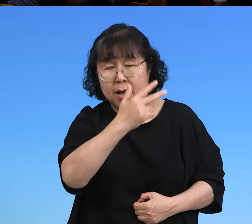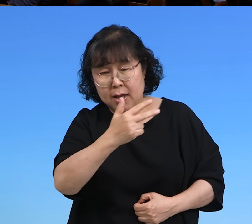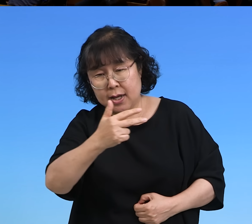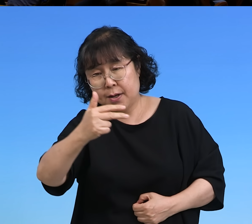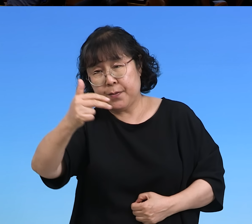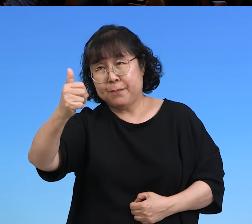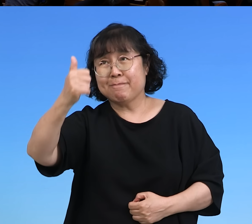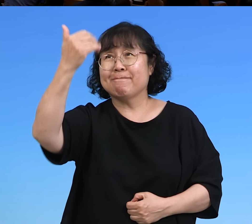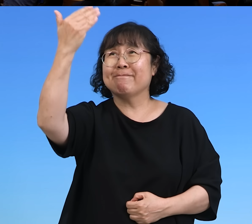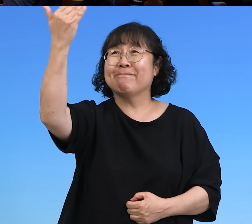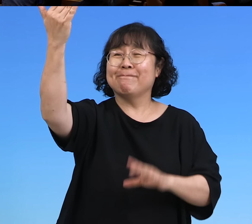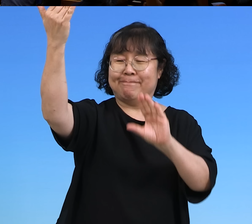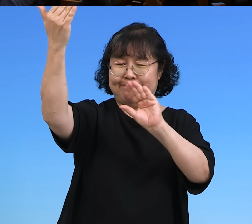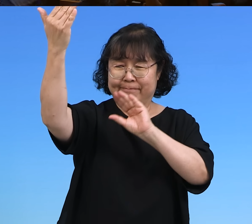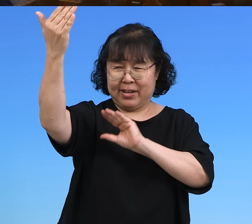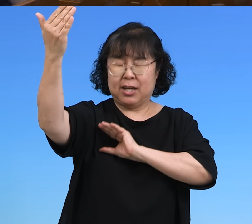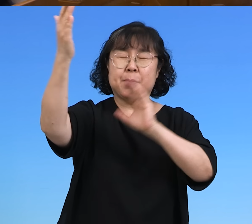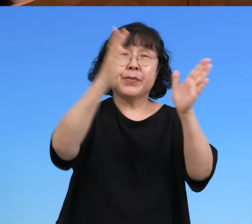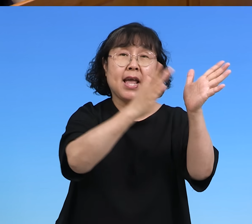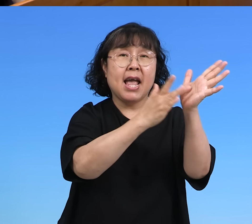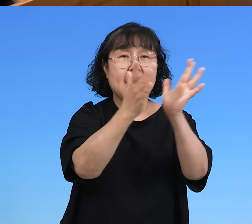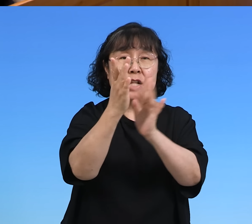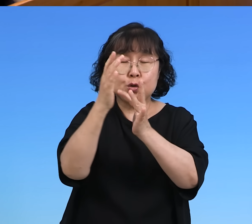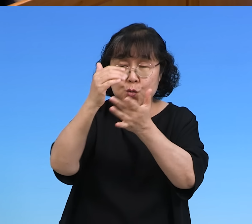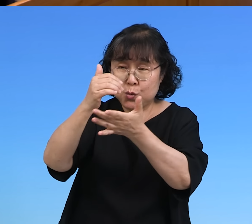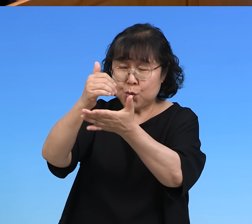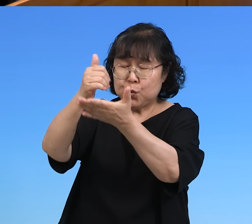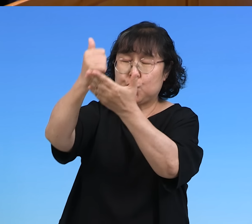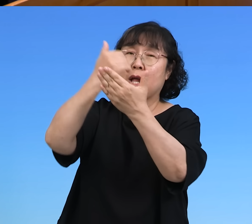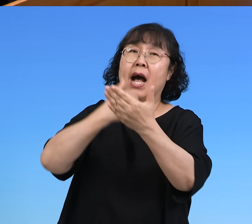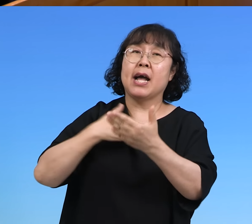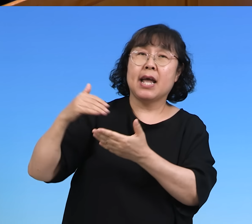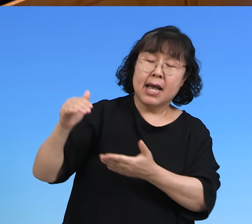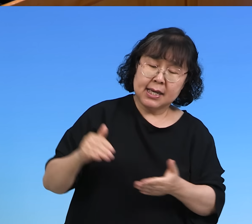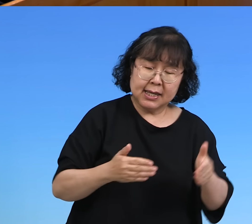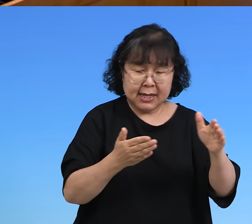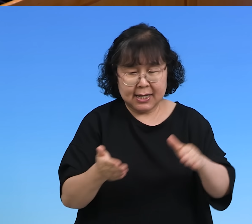겸손히 고백합니다. 나의 길이 되신 이름,